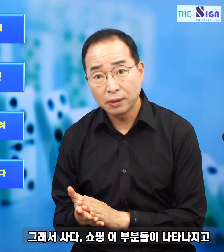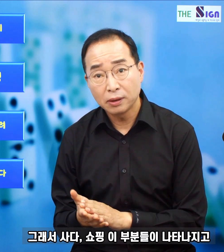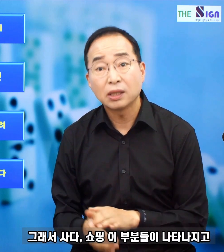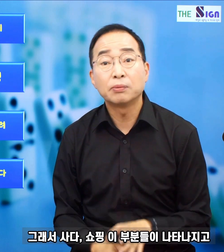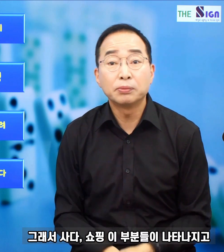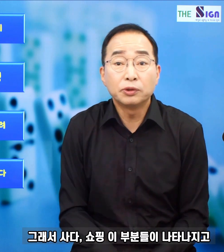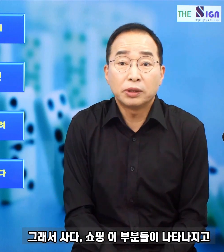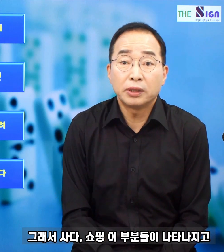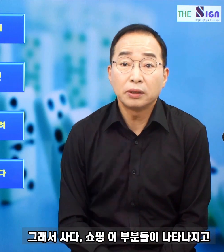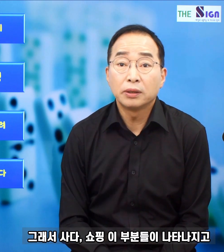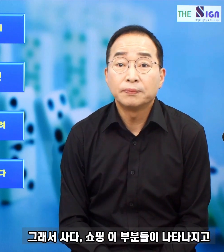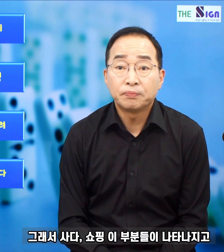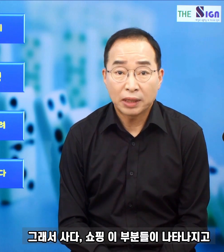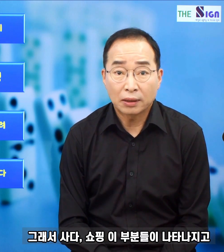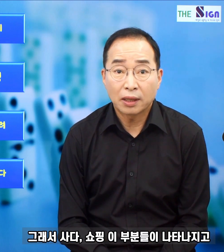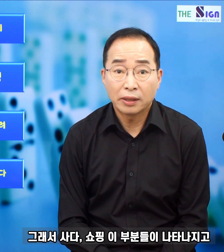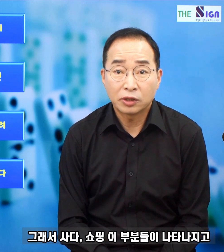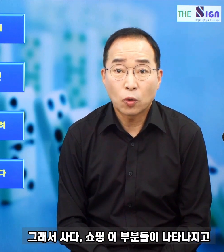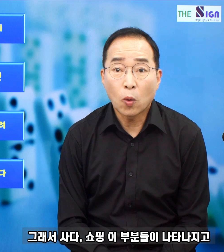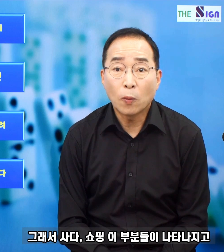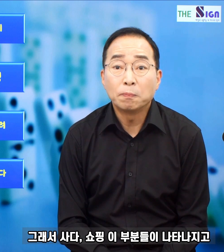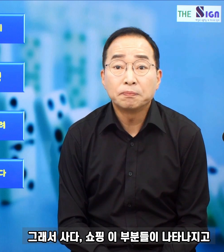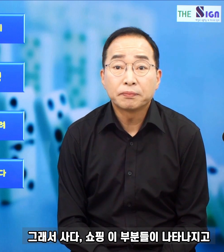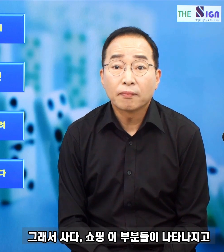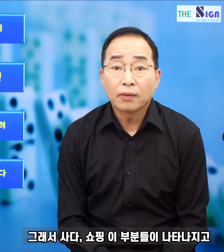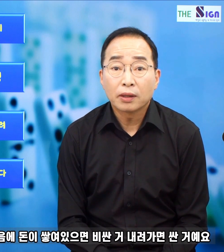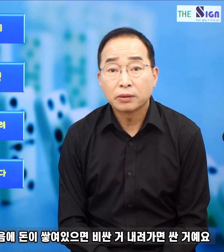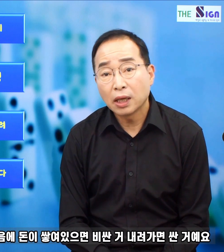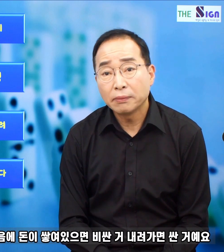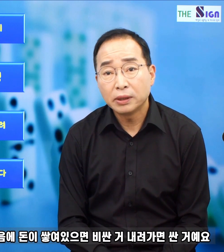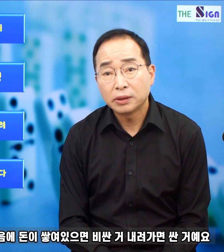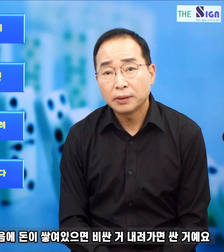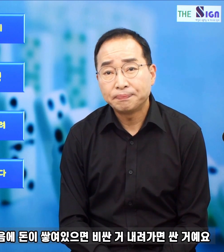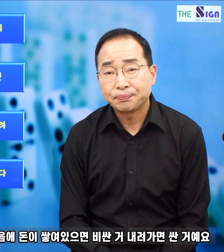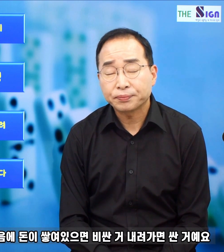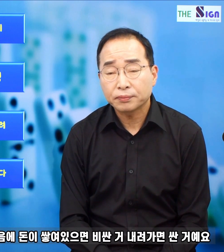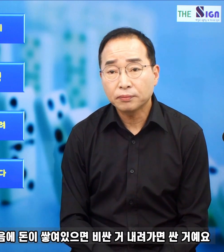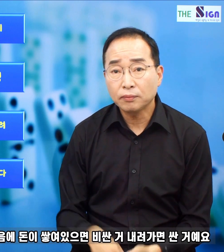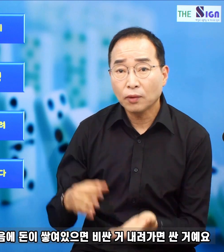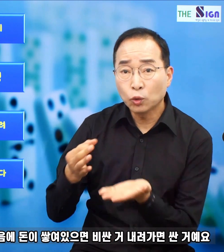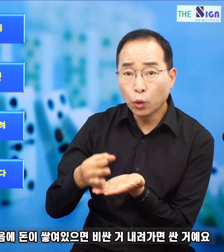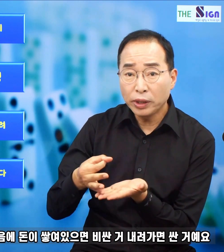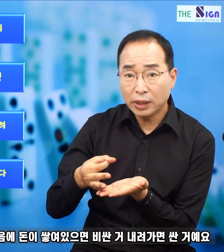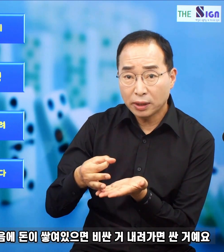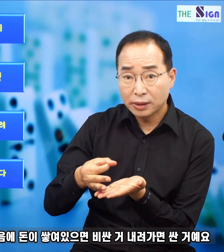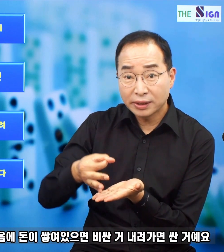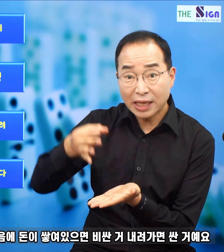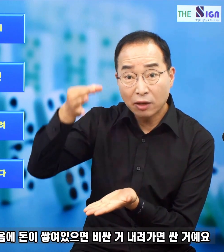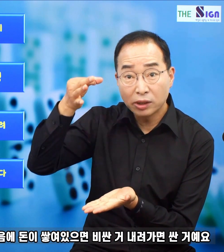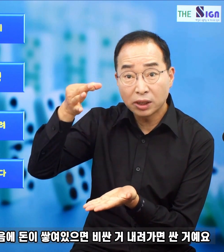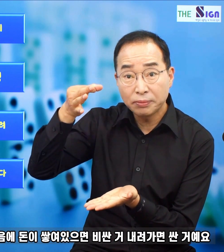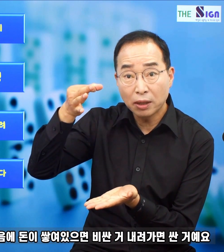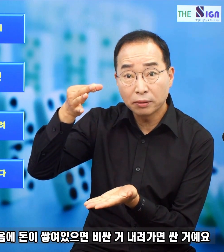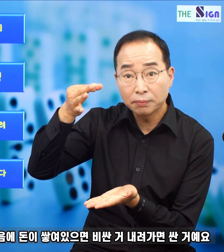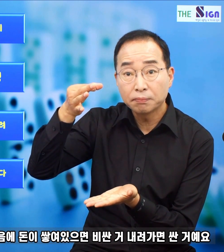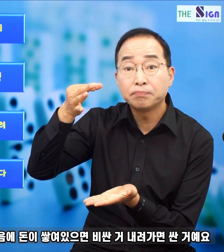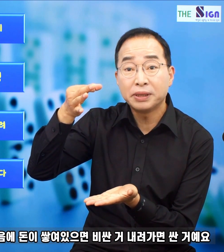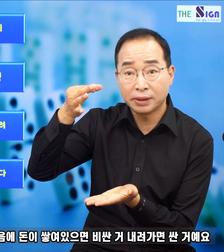이 부분들이 나타나지고 그 다음에 이제 돈이 쌓여 있으면 비싼